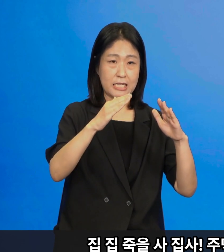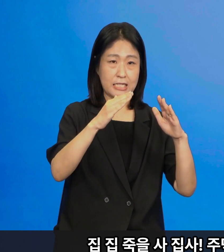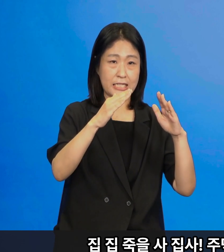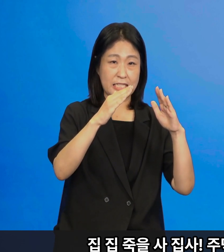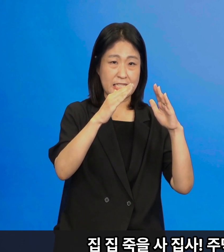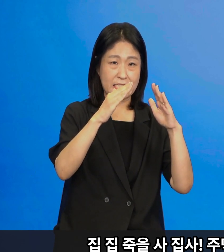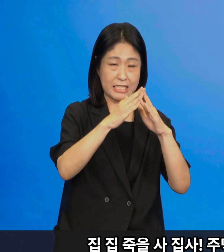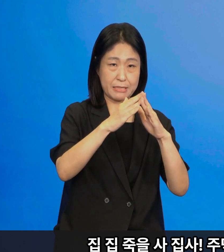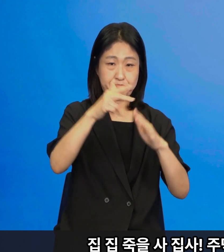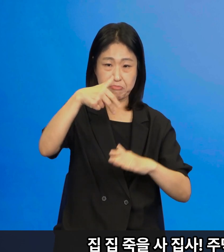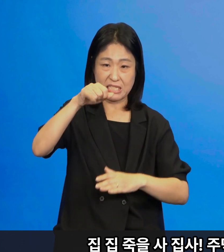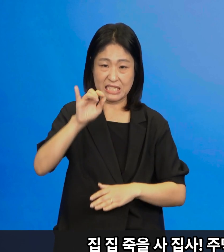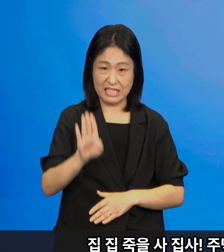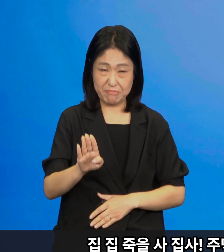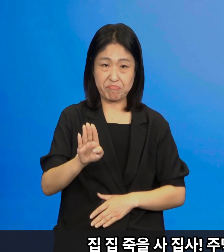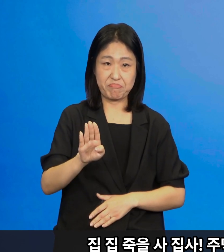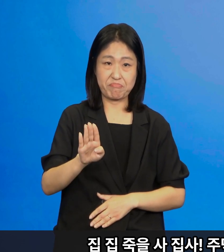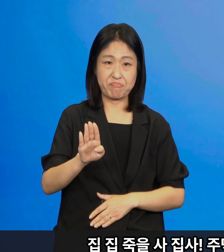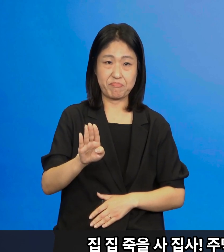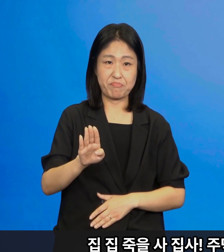죽을 사, 집사,